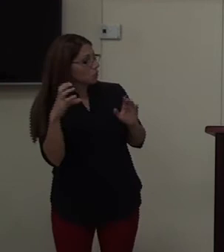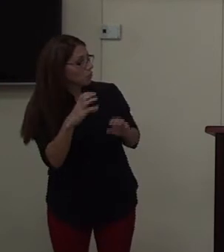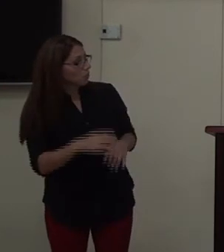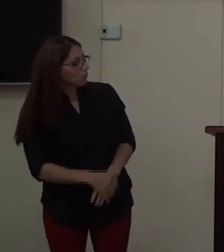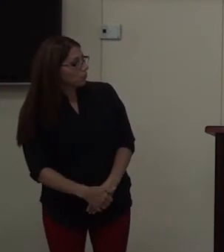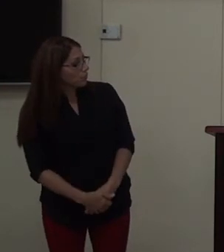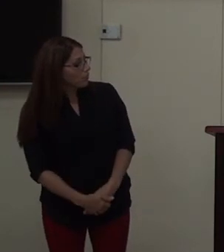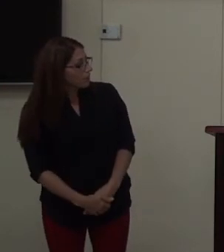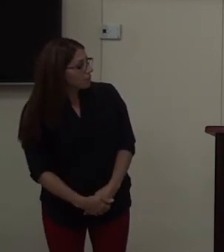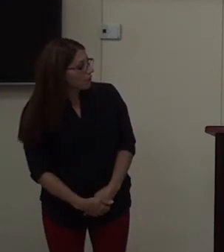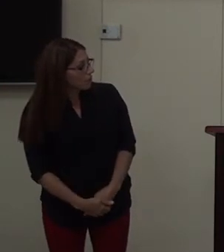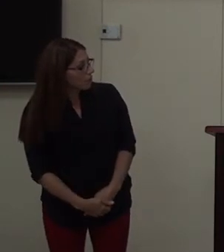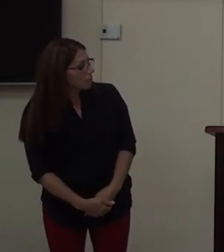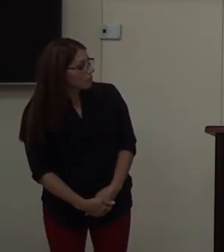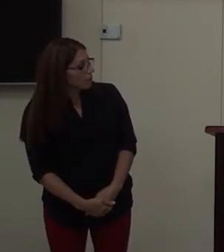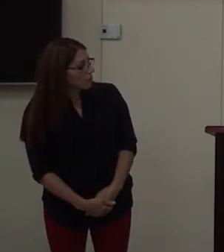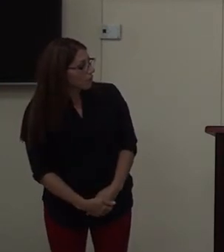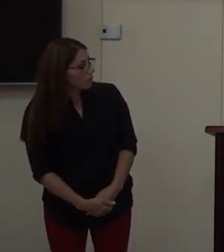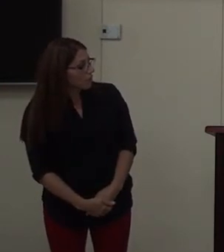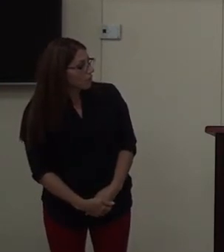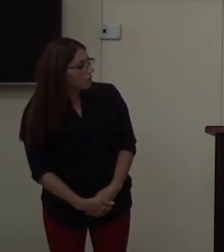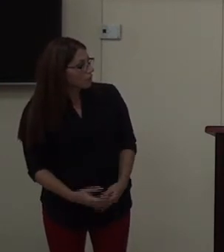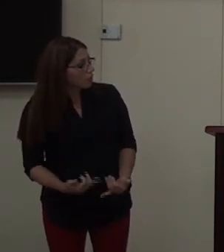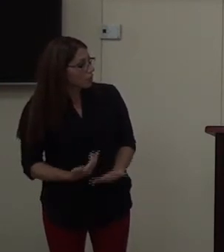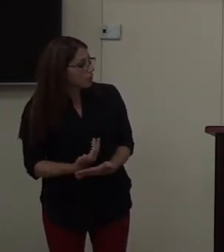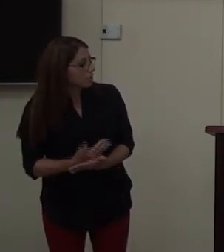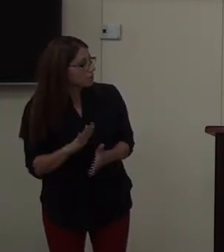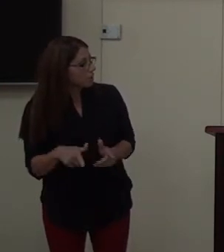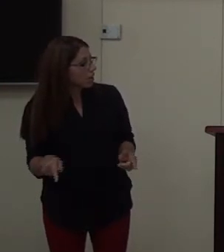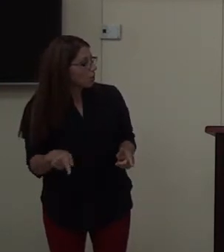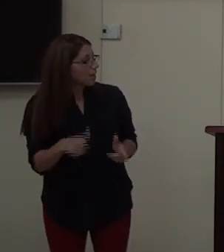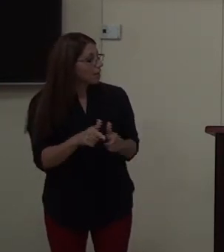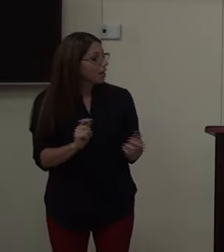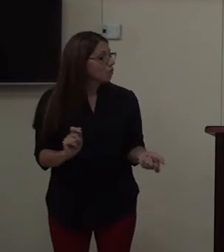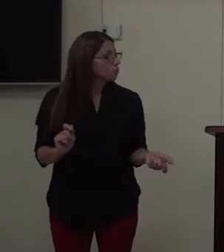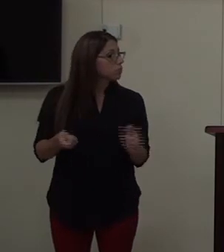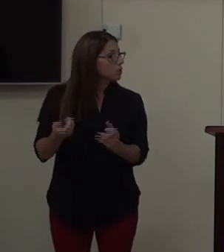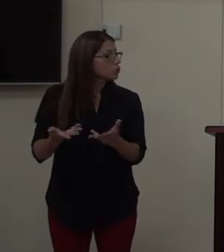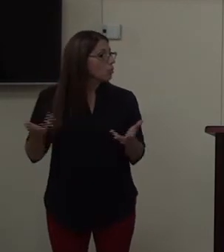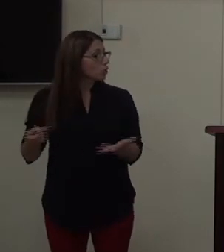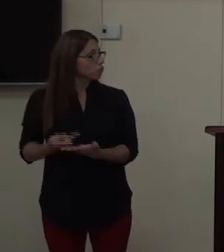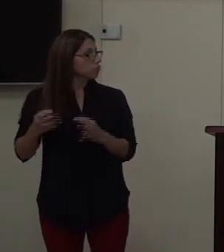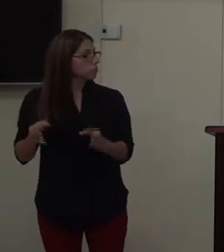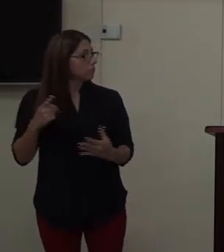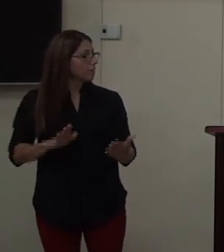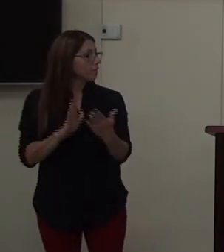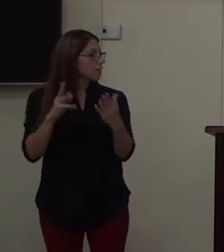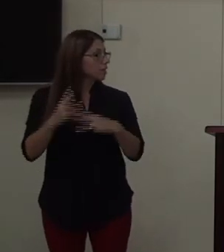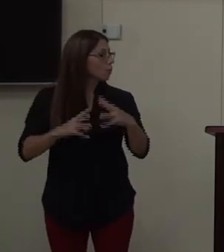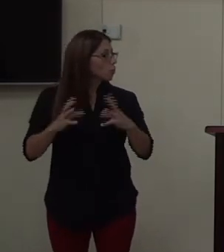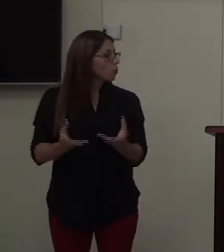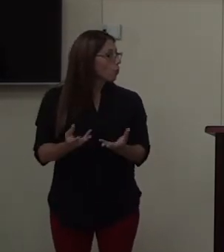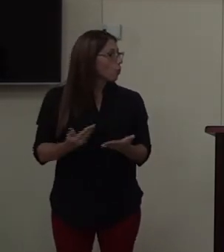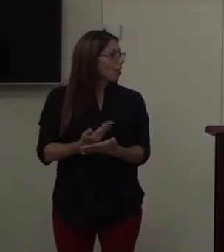noble, para que puedan actualizar su lengua y que ésta se convierta en un instrumento válido para enfrentarse al mundo moderno.